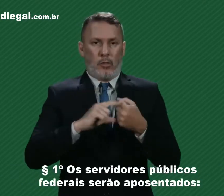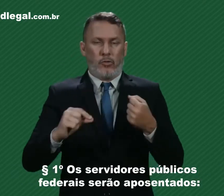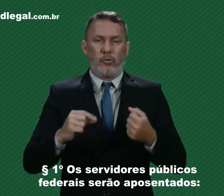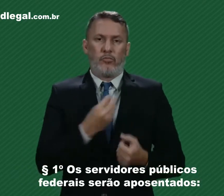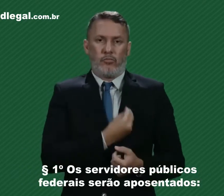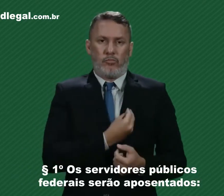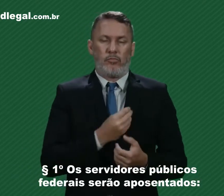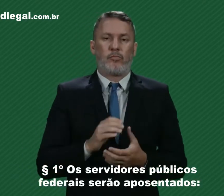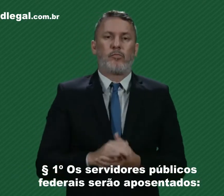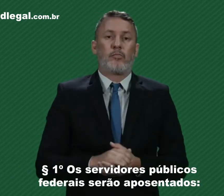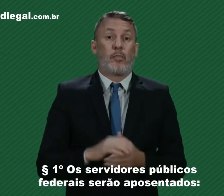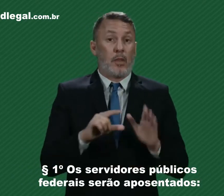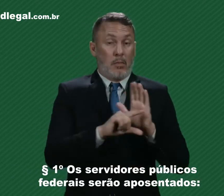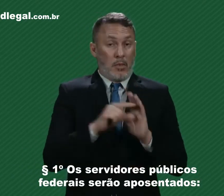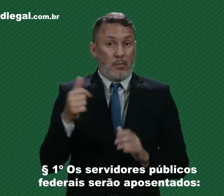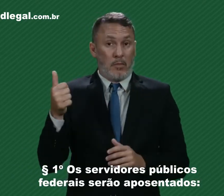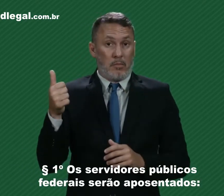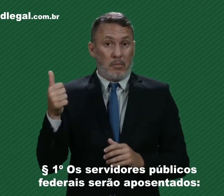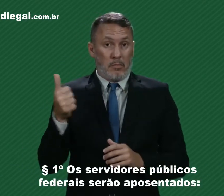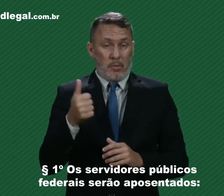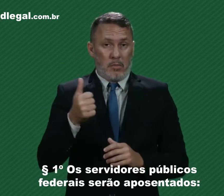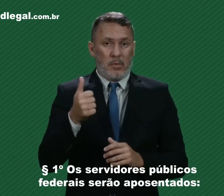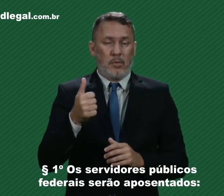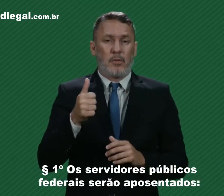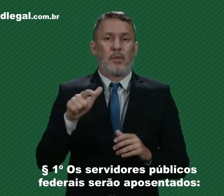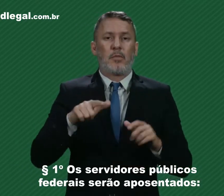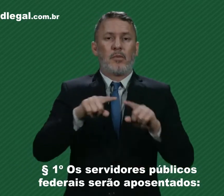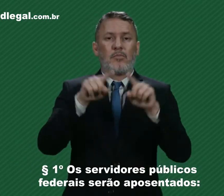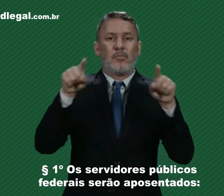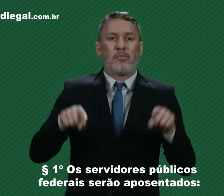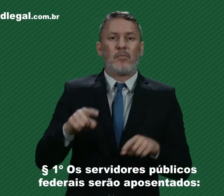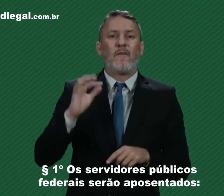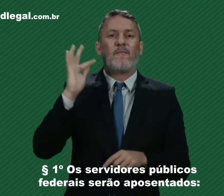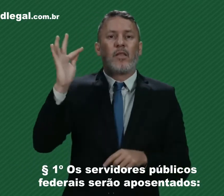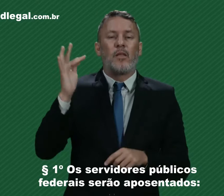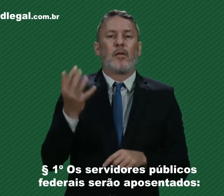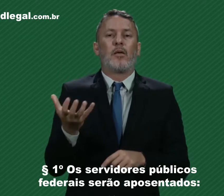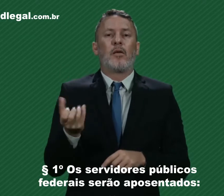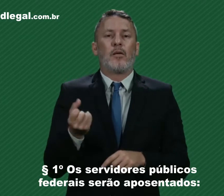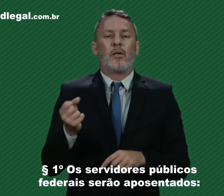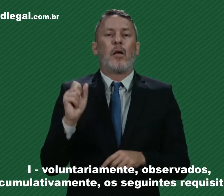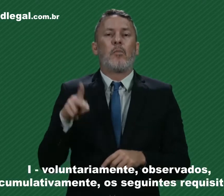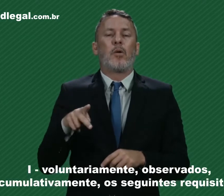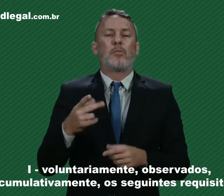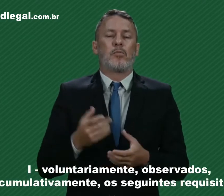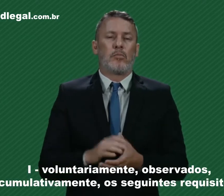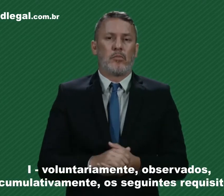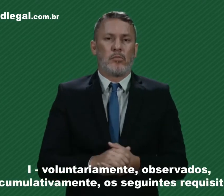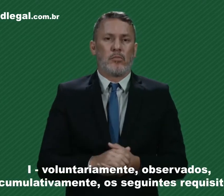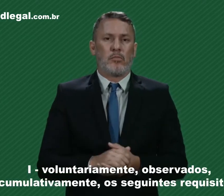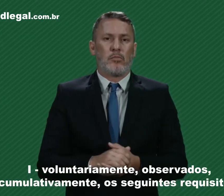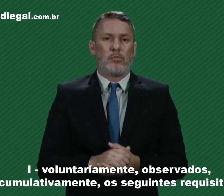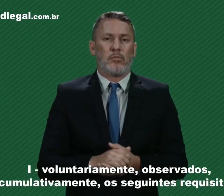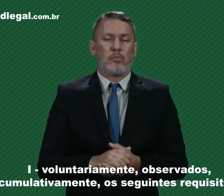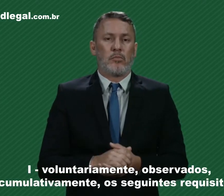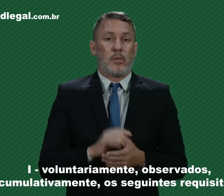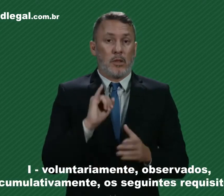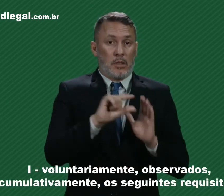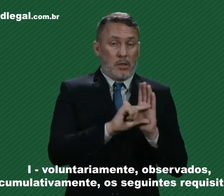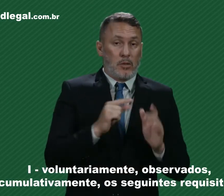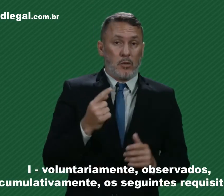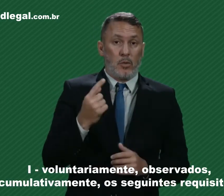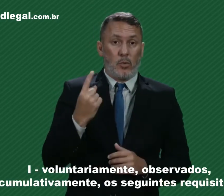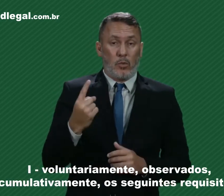Parágrafo 1º. Os servidores públicos federais serão aposentados. Inciso 1.